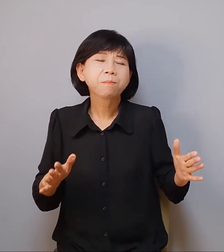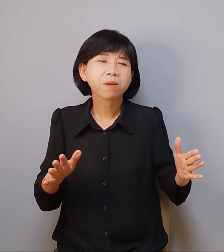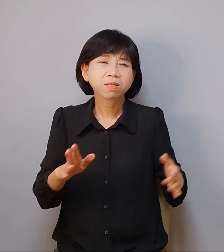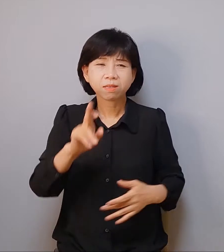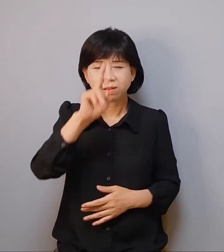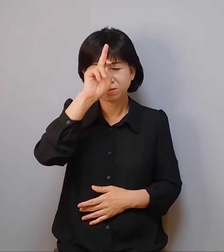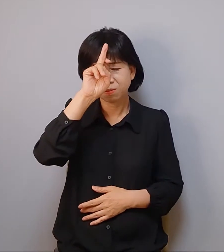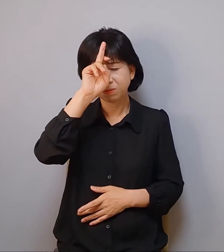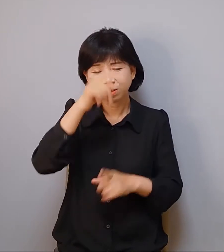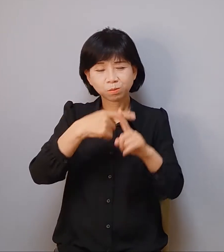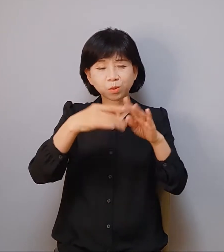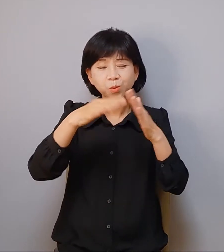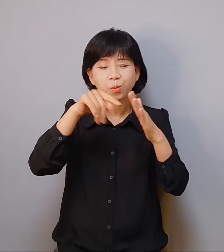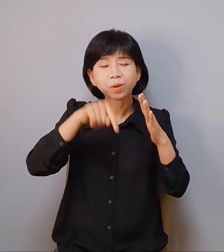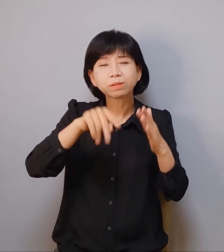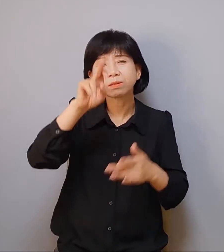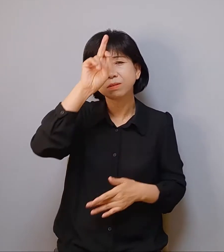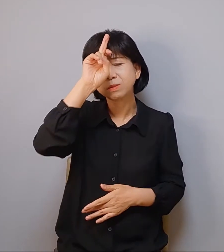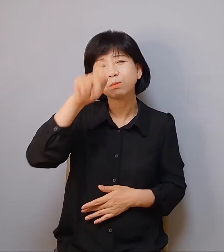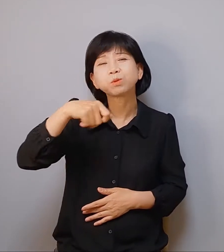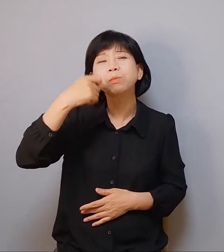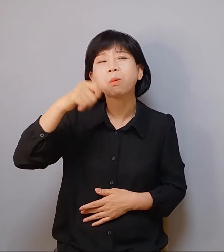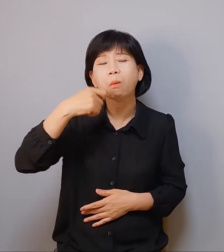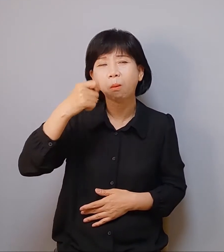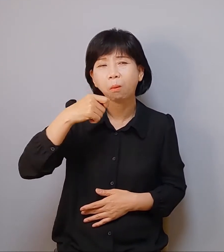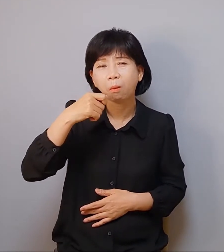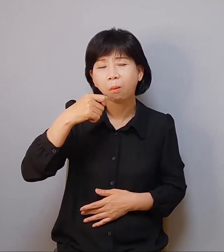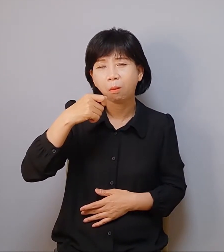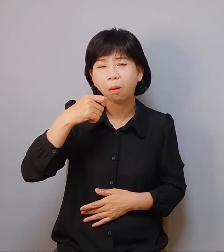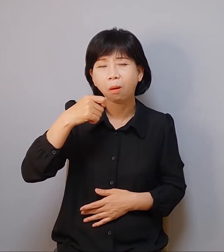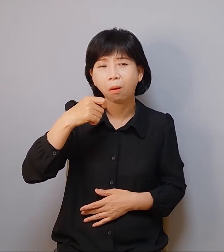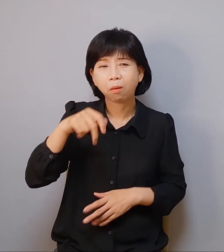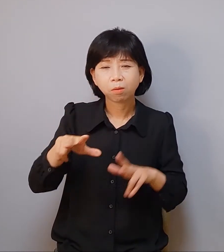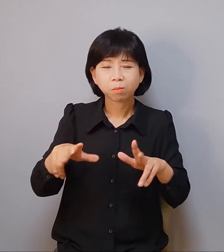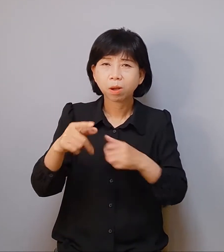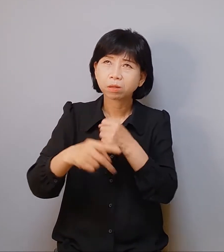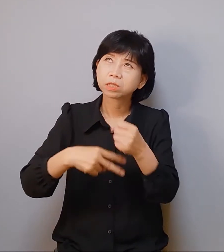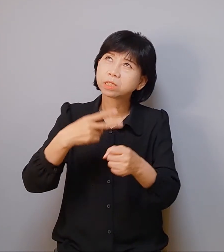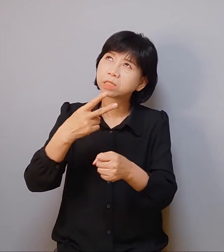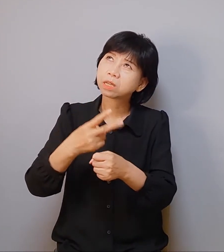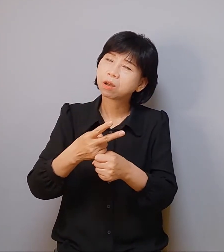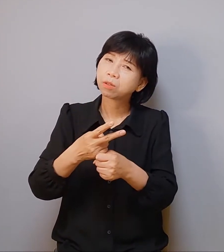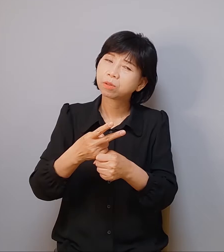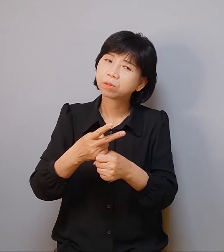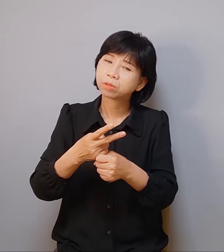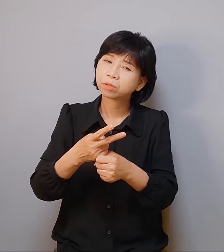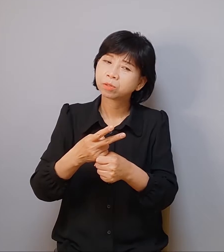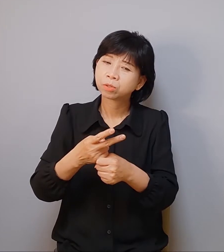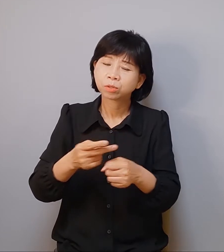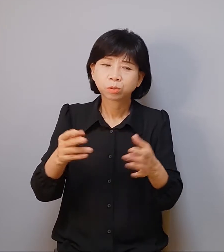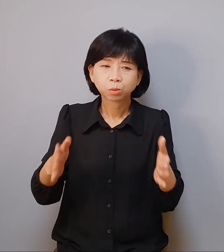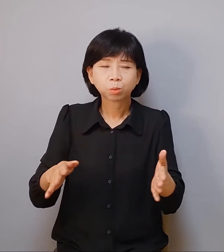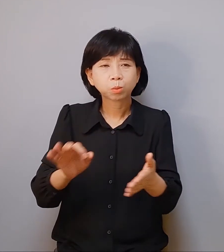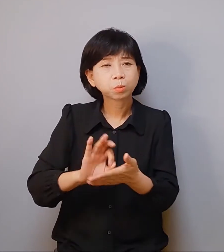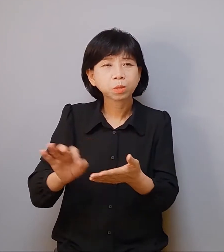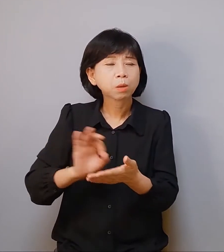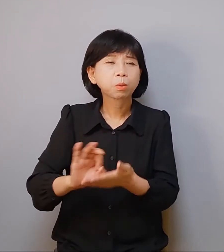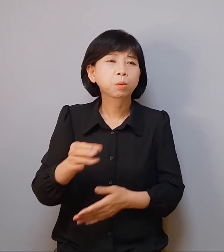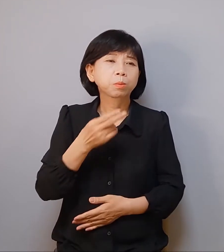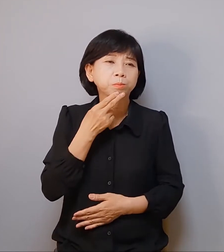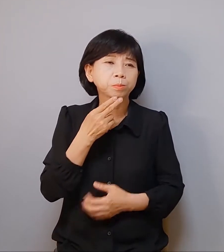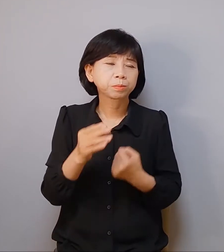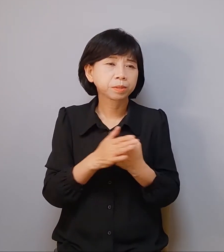윤 집사님도 그렇고 우리 담당하시는 분들도 계속 이렇게 정리를 잘 해주셨는데 그래도 또 우리가 식사를 하려고 하니까